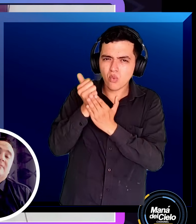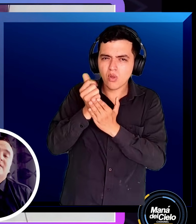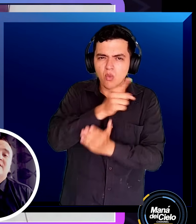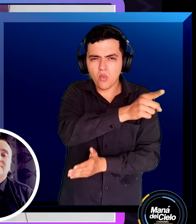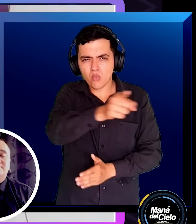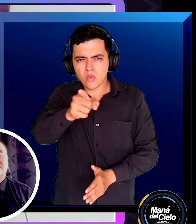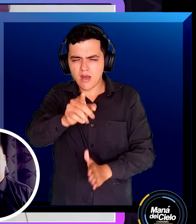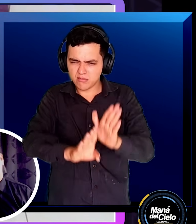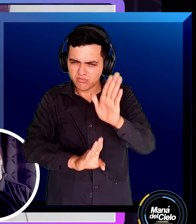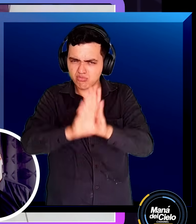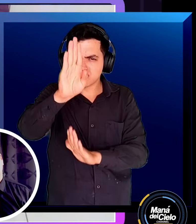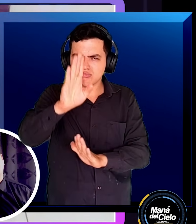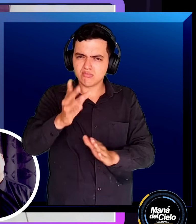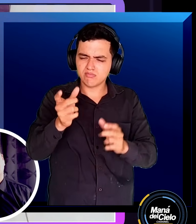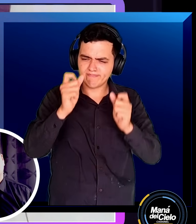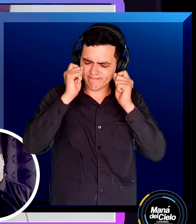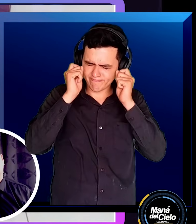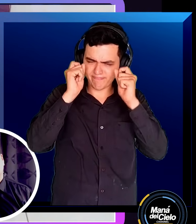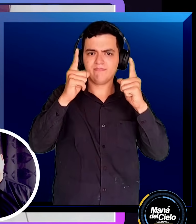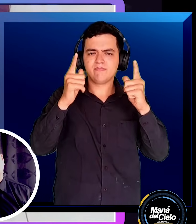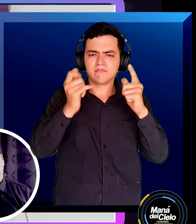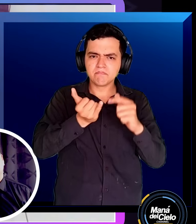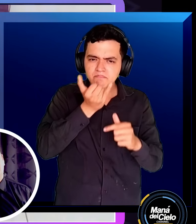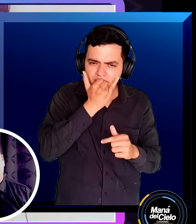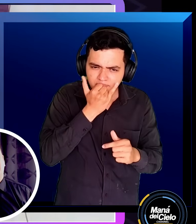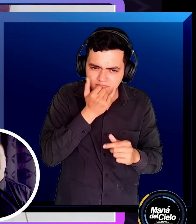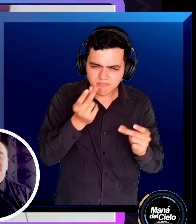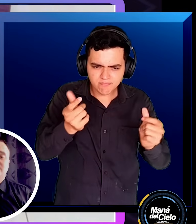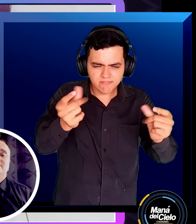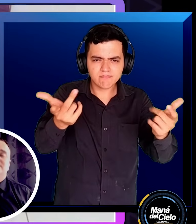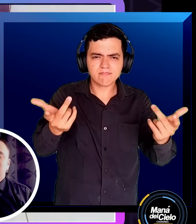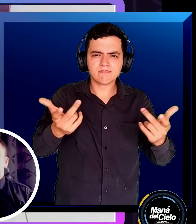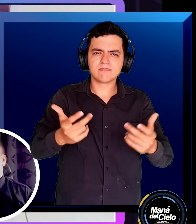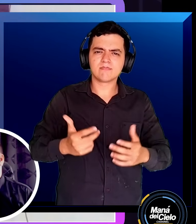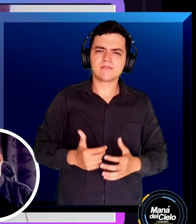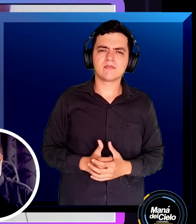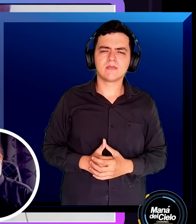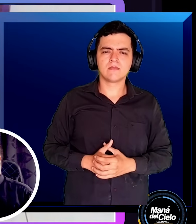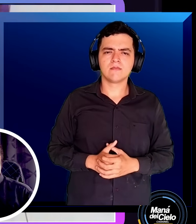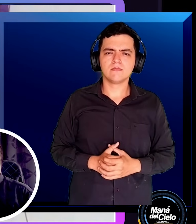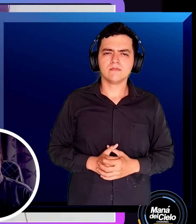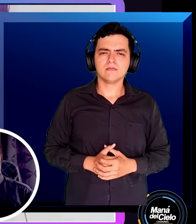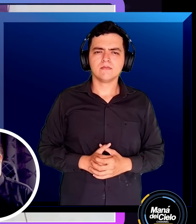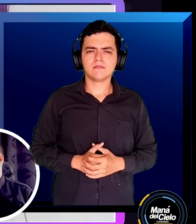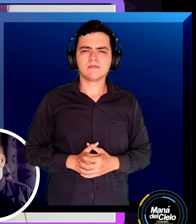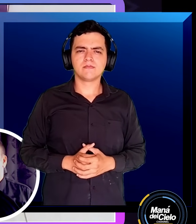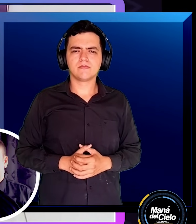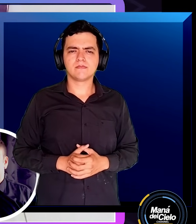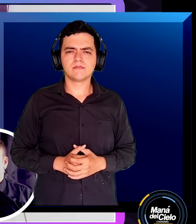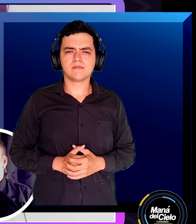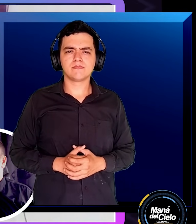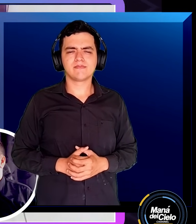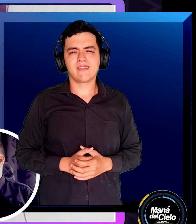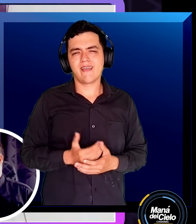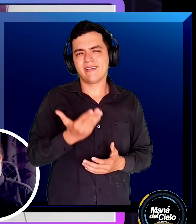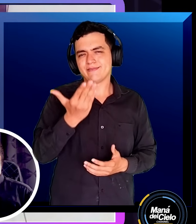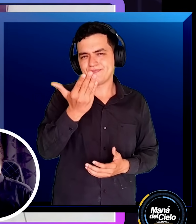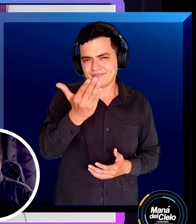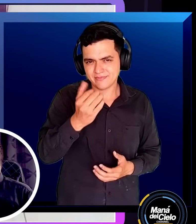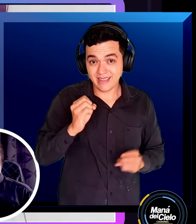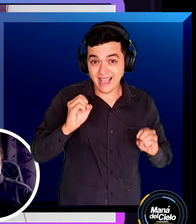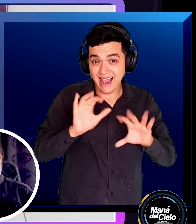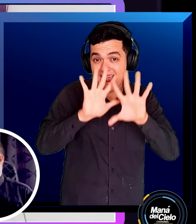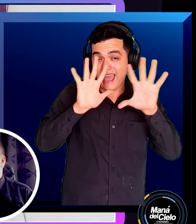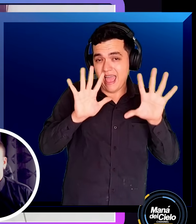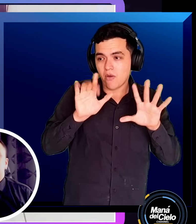vamos a escoger 7 hombres de buen testimonio, de sabiduría, llenos del Espíritu, para que ellos se encarguen de las